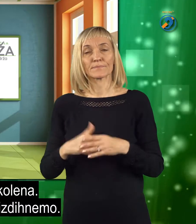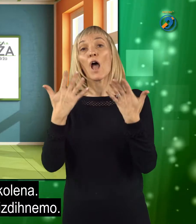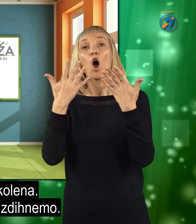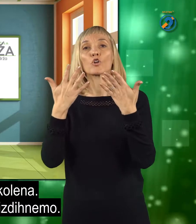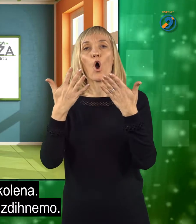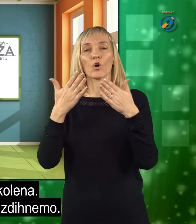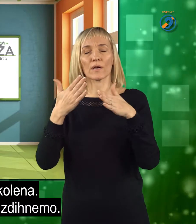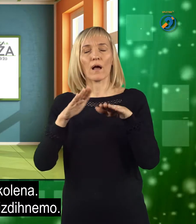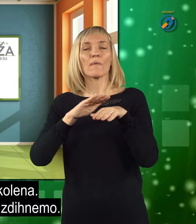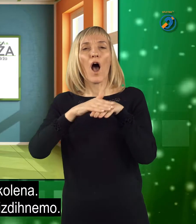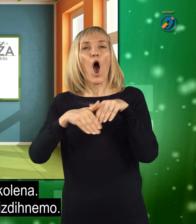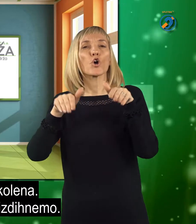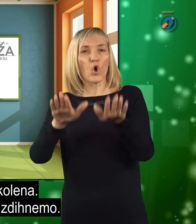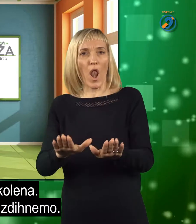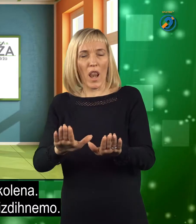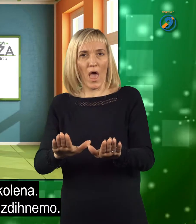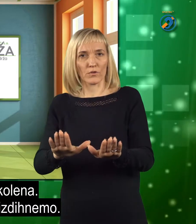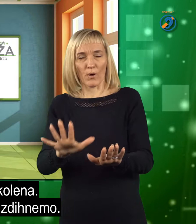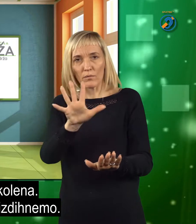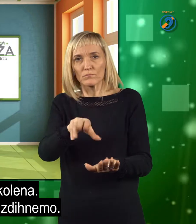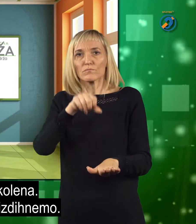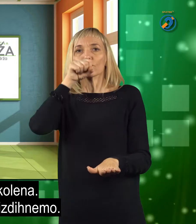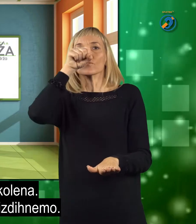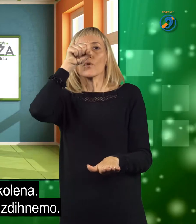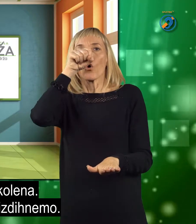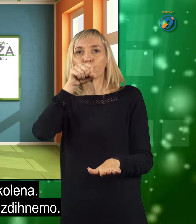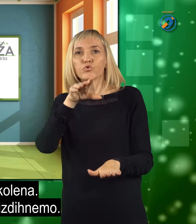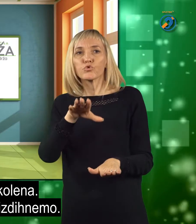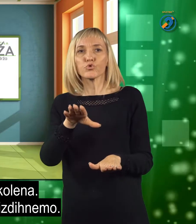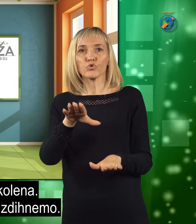Roke na kolena, dihnemo in izdihnemo.